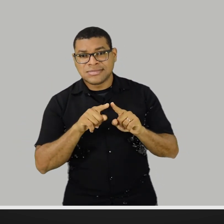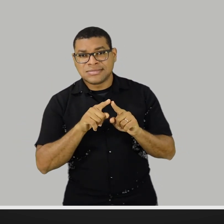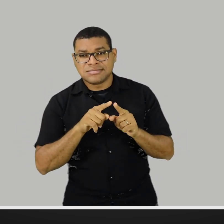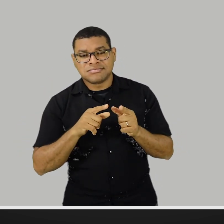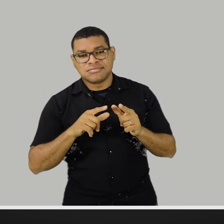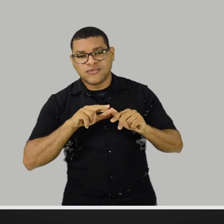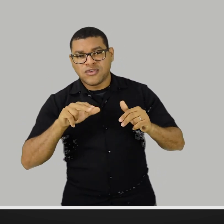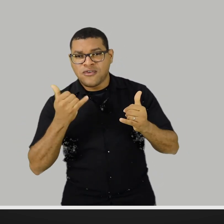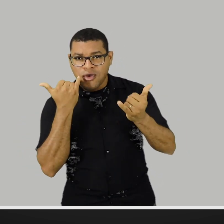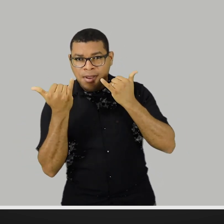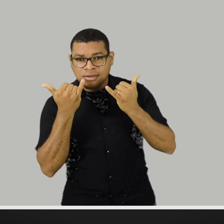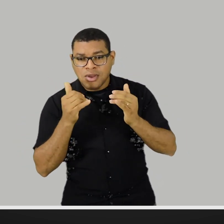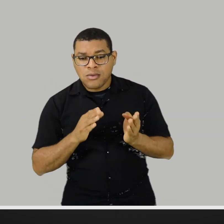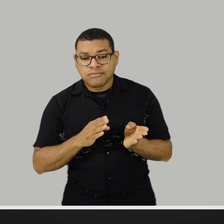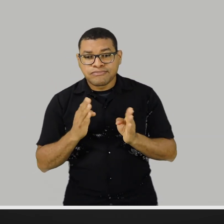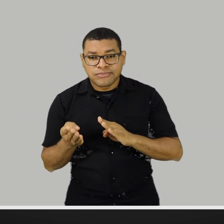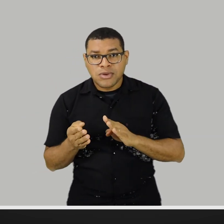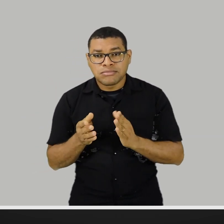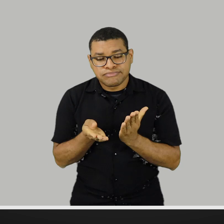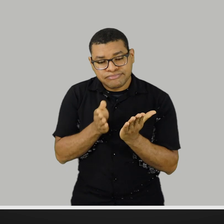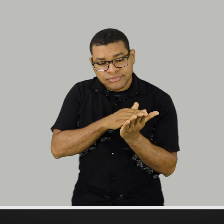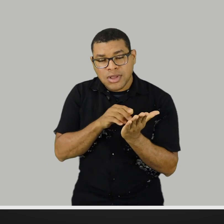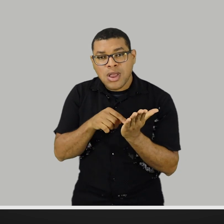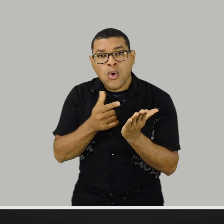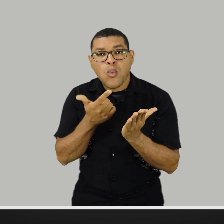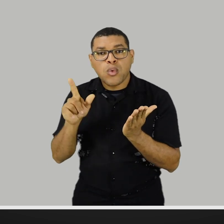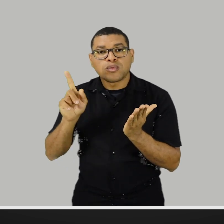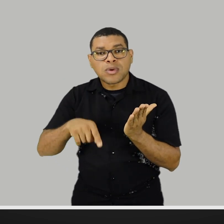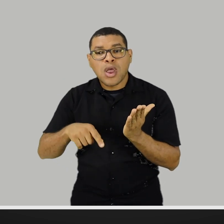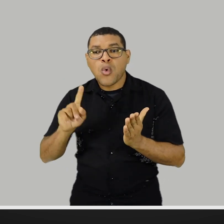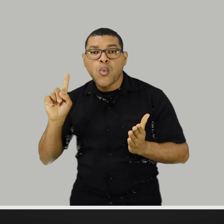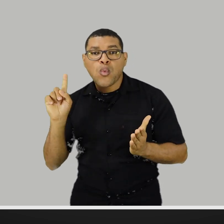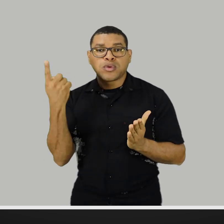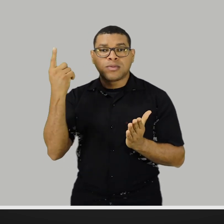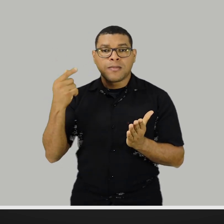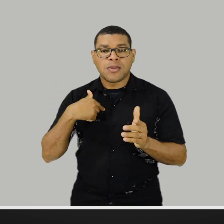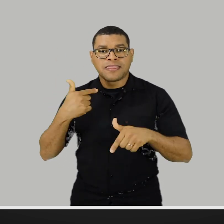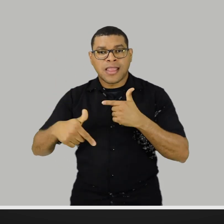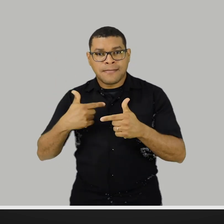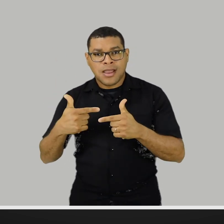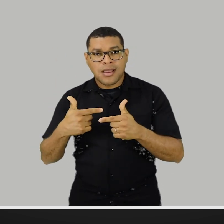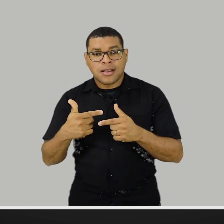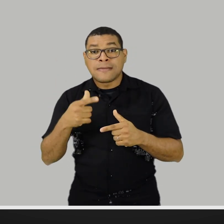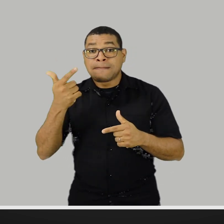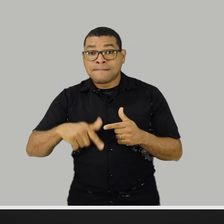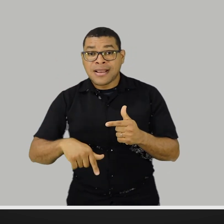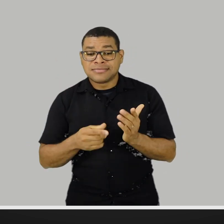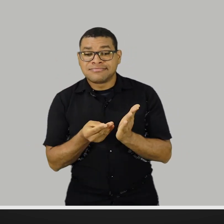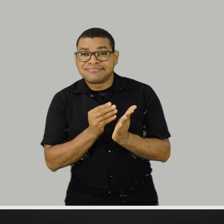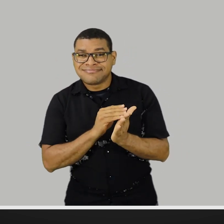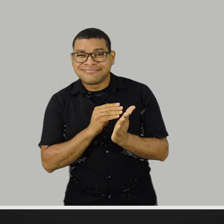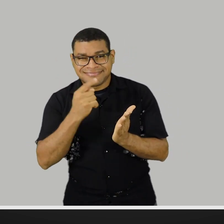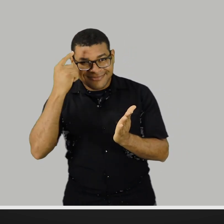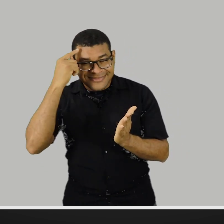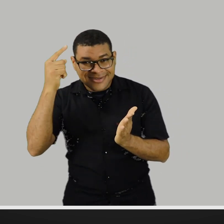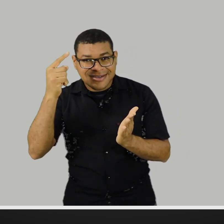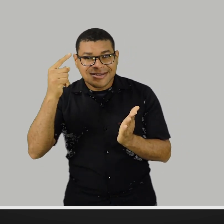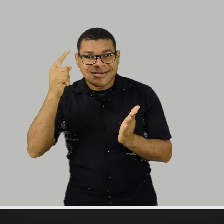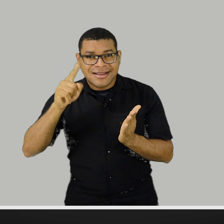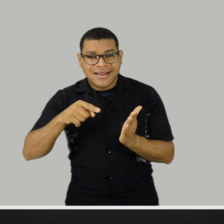contrato de trabalho e as páginas de atualização do salário e de contrato de prestação